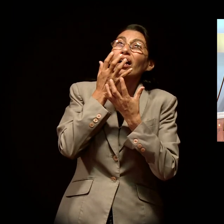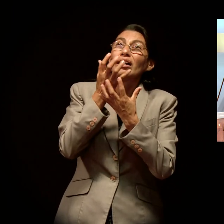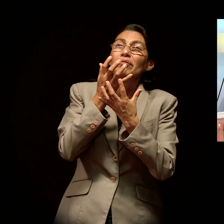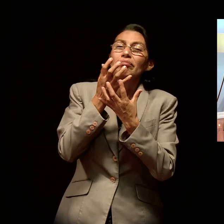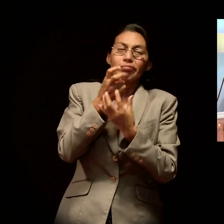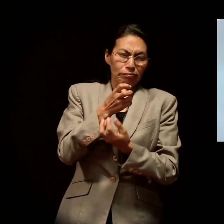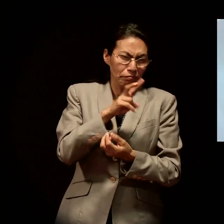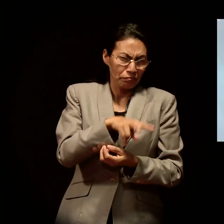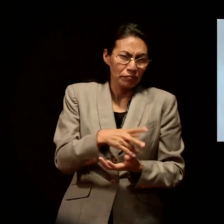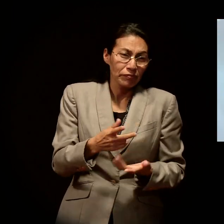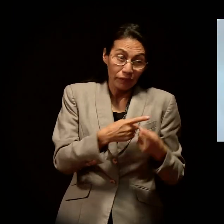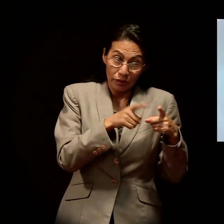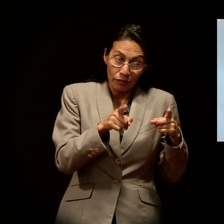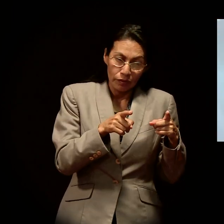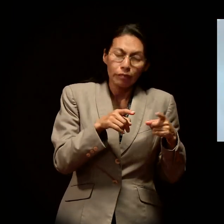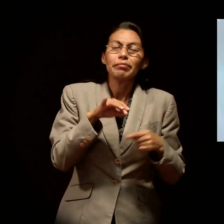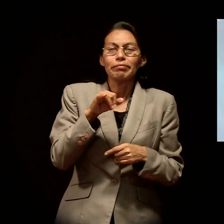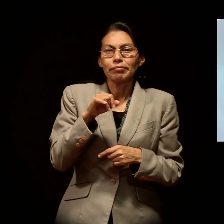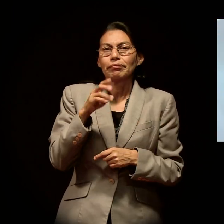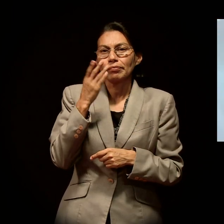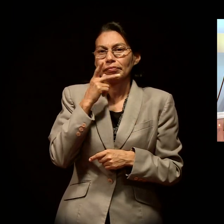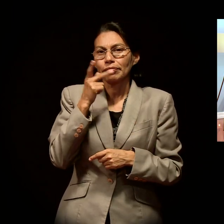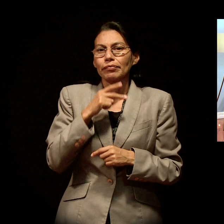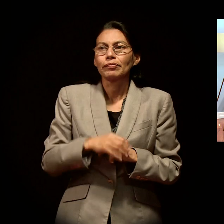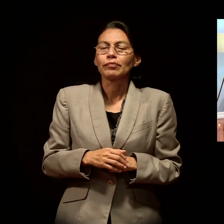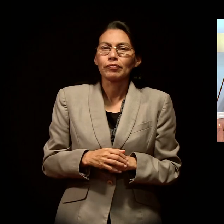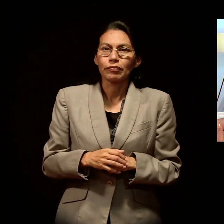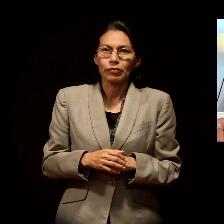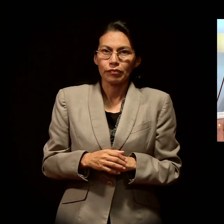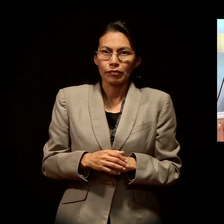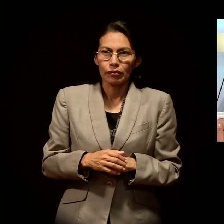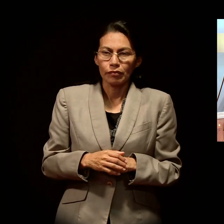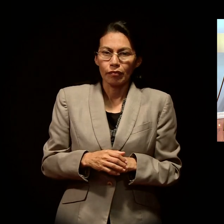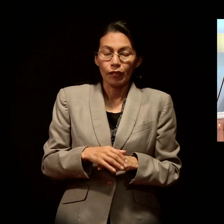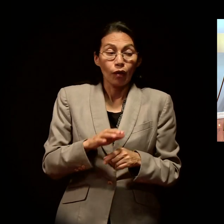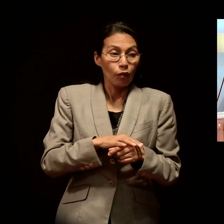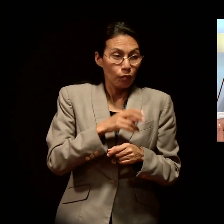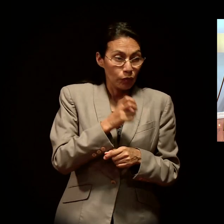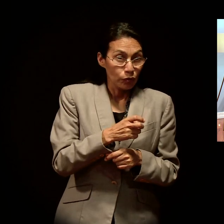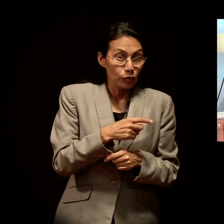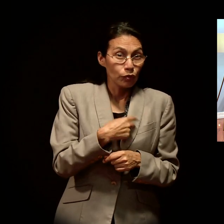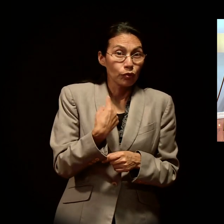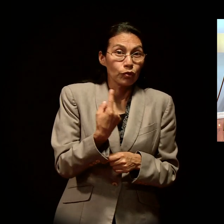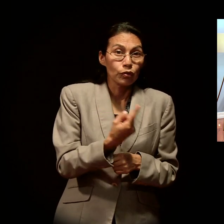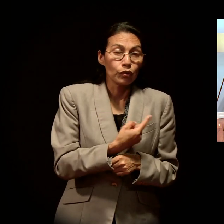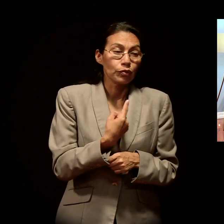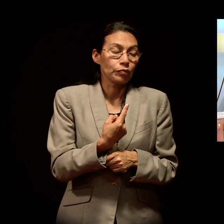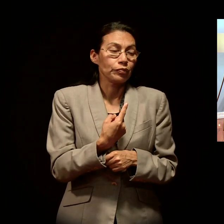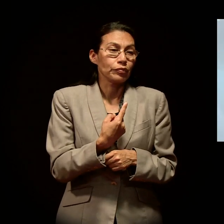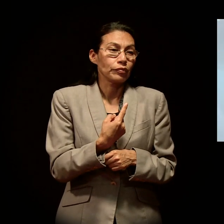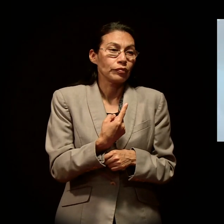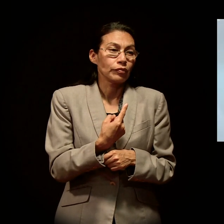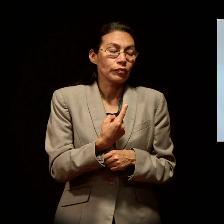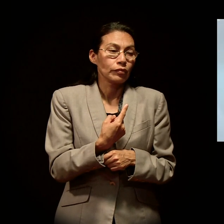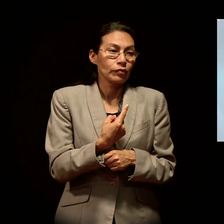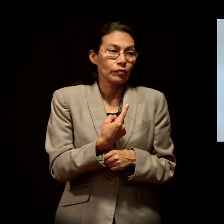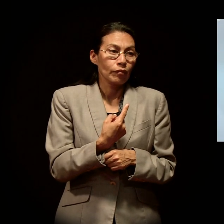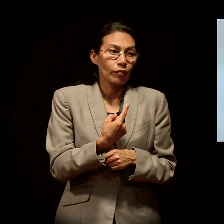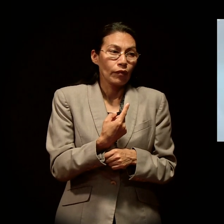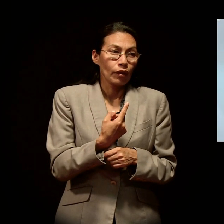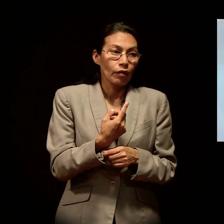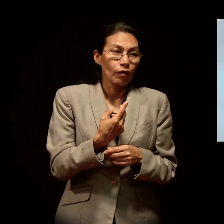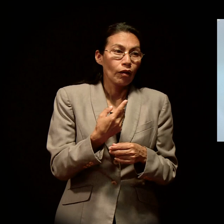una gran necesidad No es cierto correctamente Así es pastor es por eso que nosotros